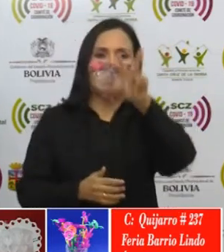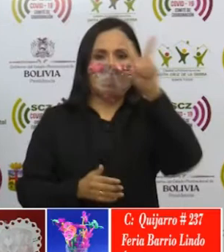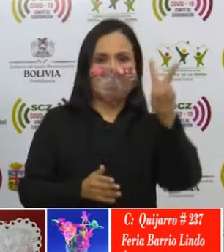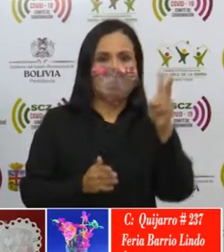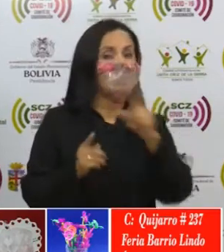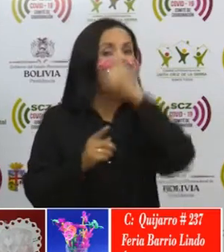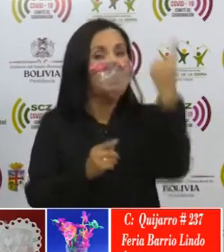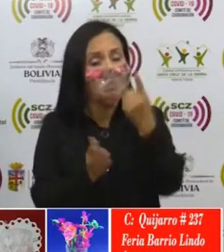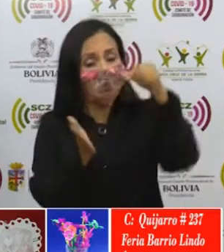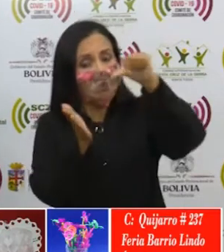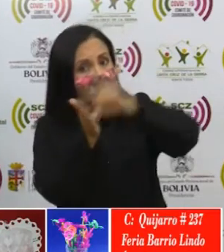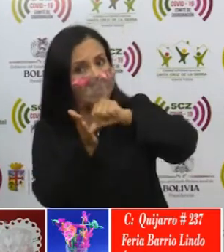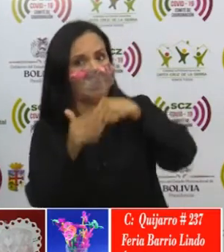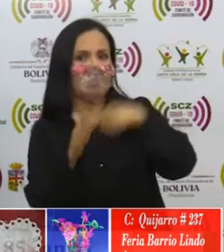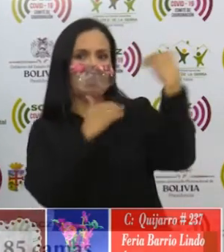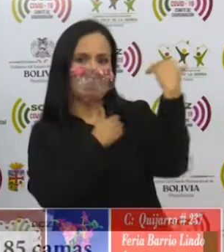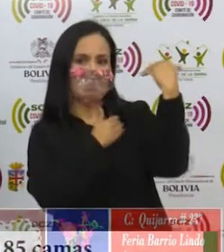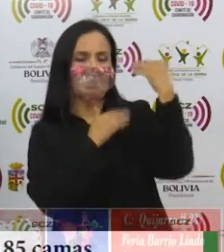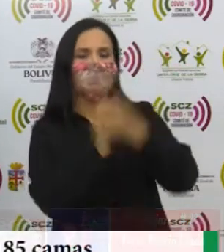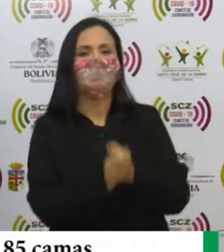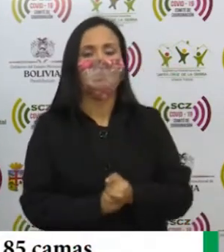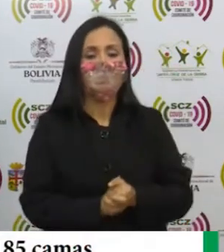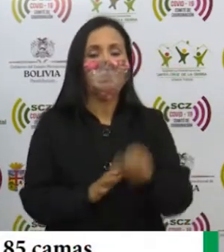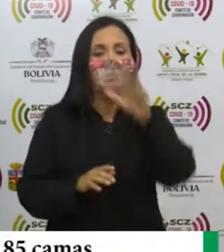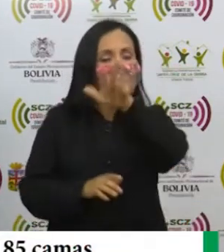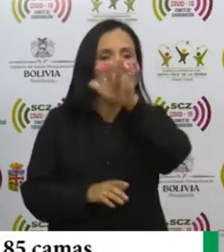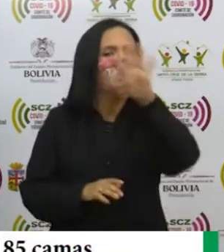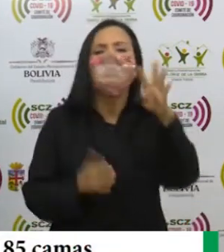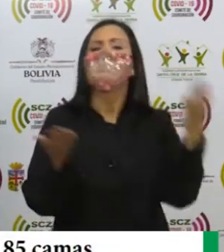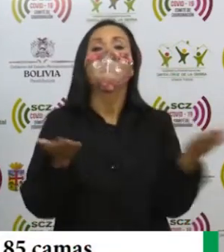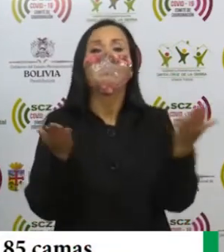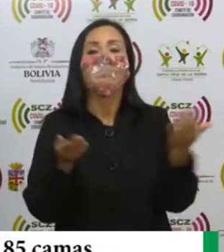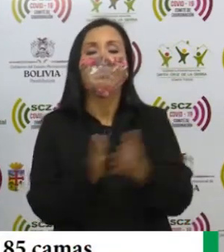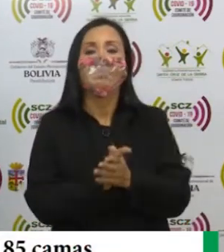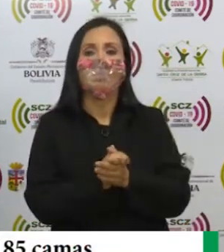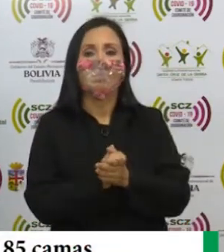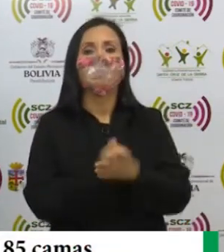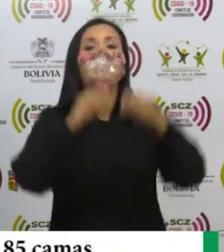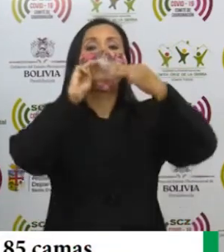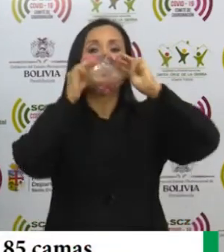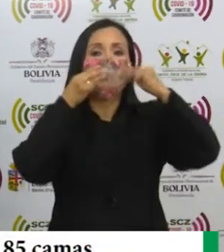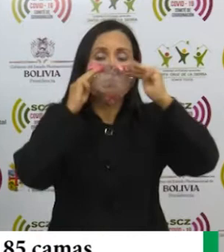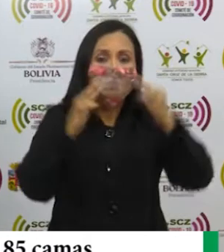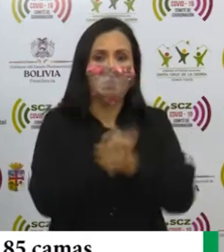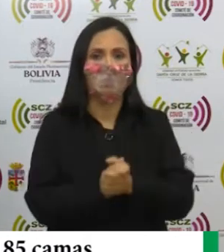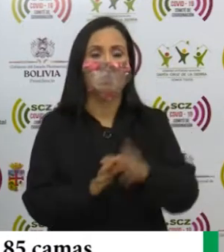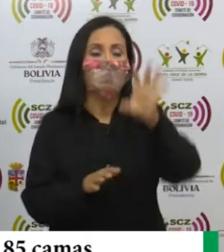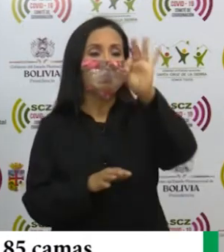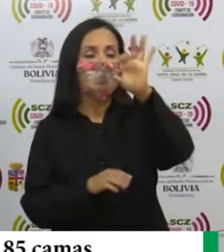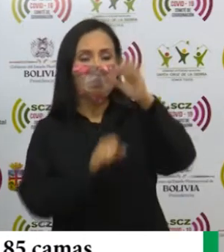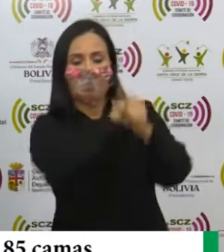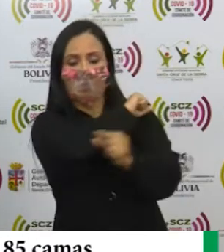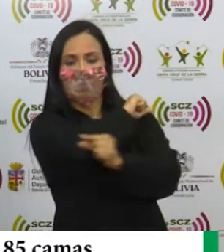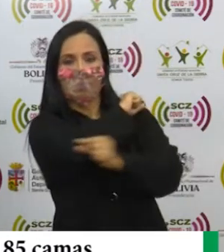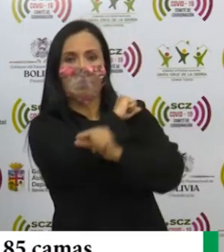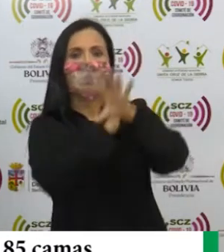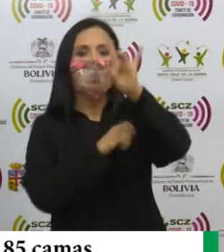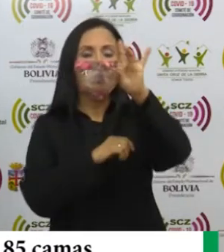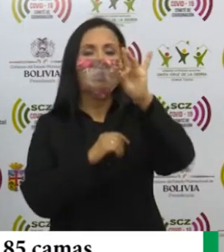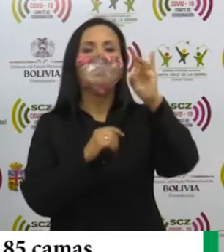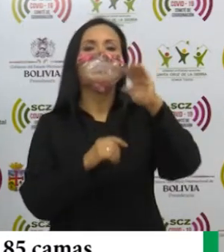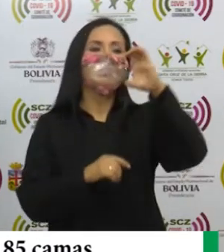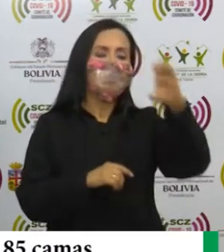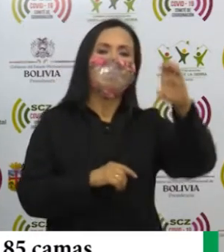132 casos para Santa Cruz de la Sierra. 34 corresponden al municipio de Montero, 9 La Guardia, 8